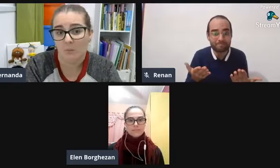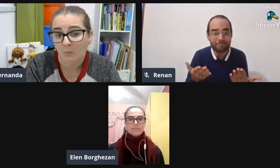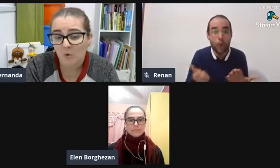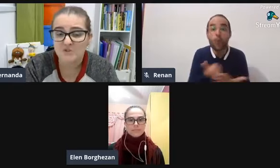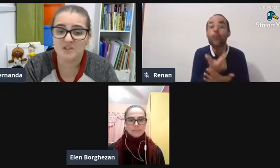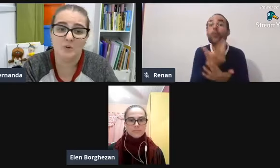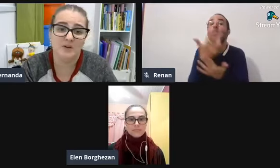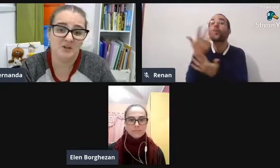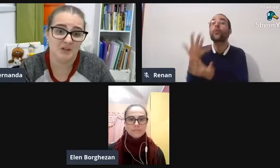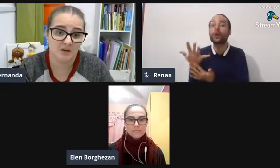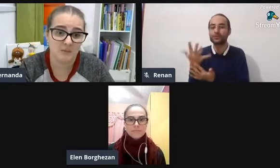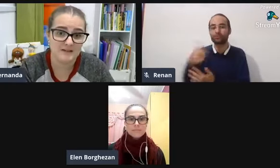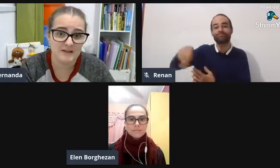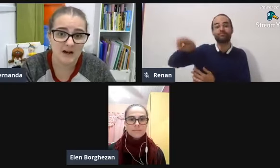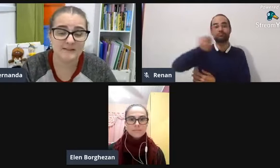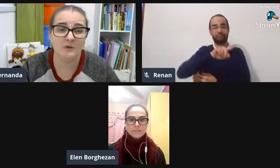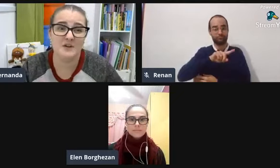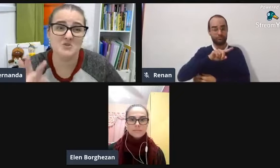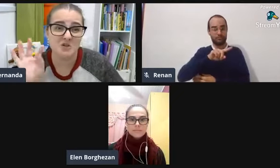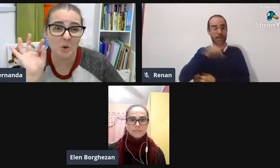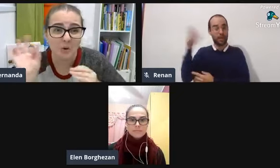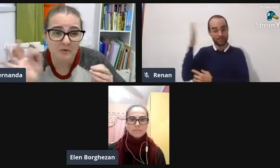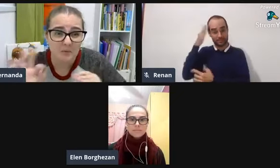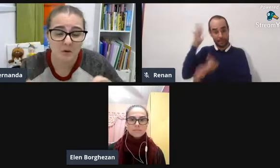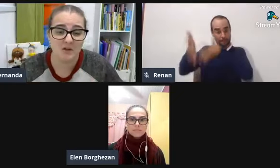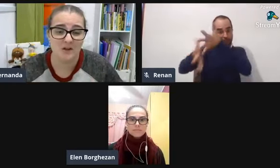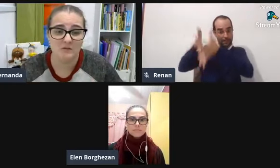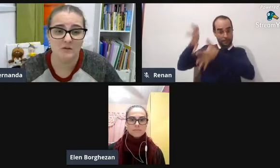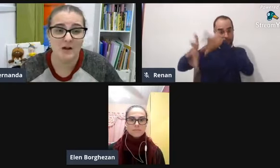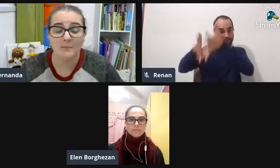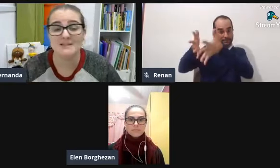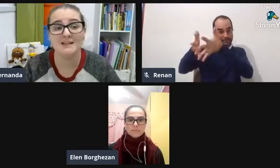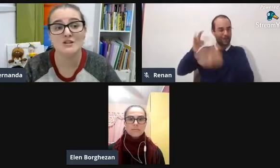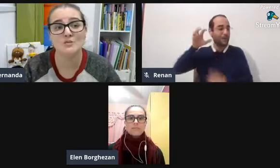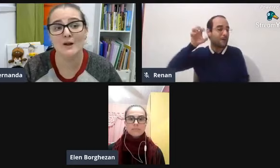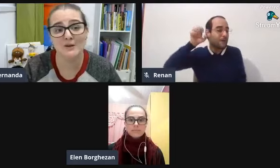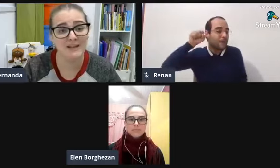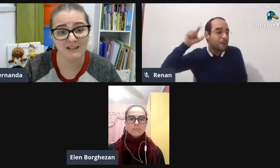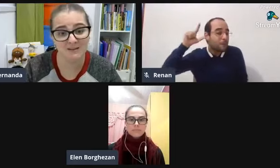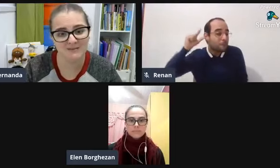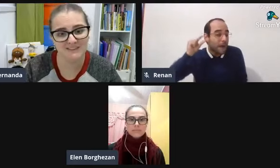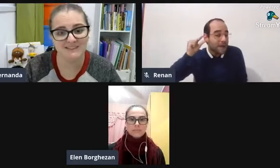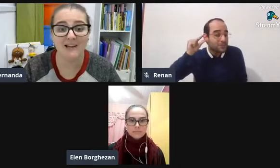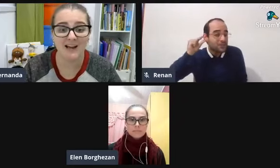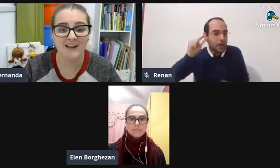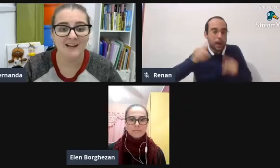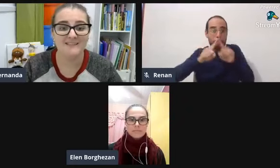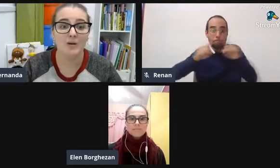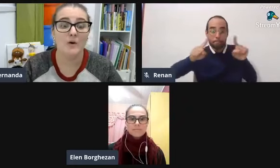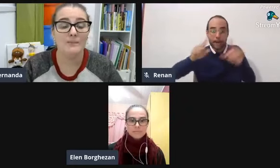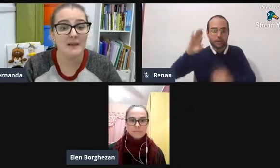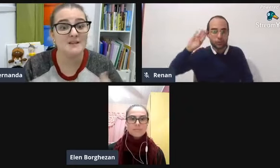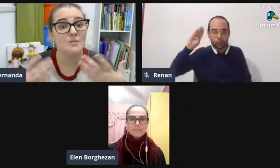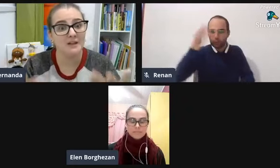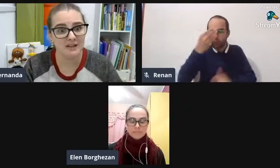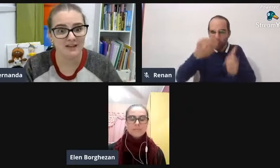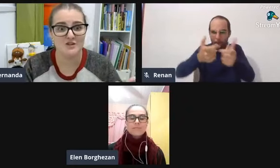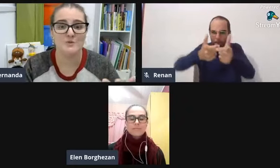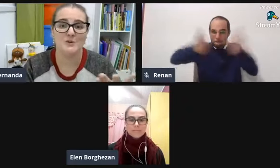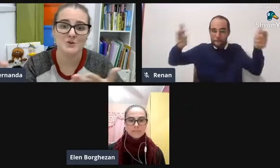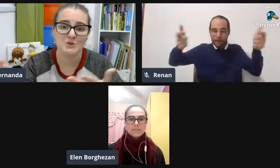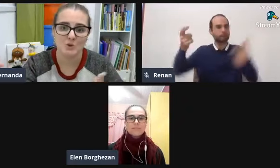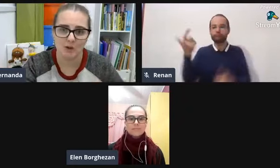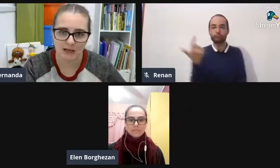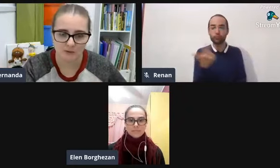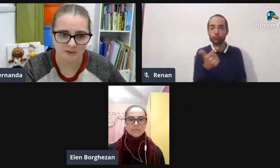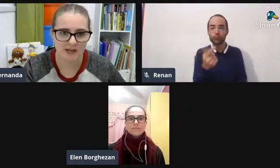live? Os que dominam Libras? Talvez os que ouvem um pouquinho, mas a grande maioria não, né? Então, mesmo aqui a